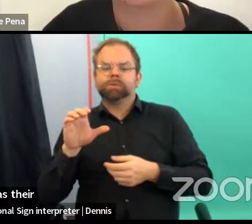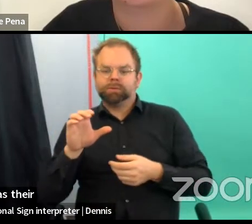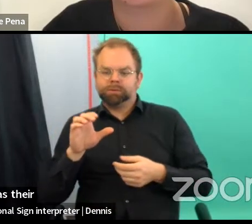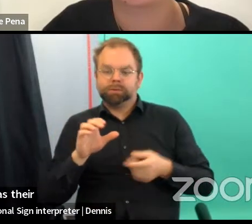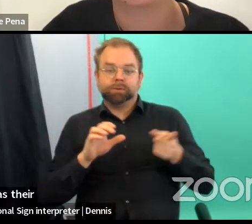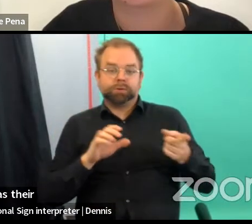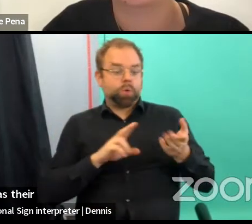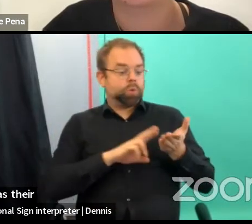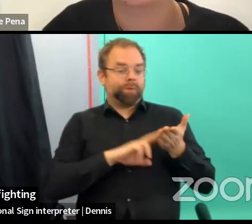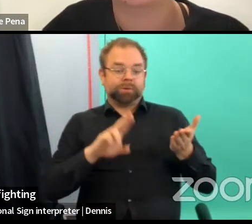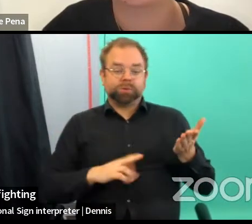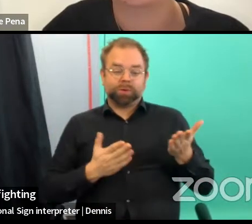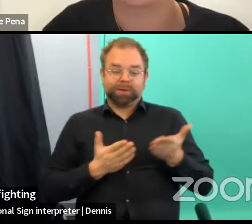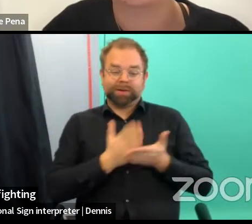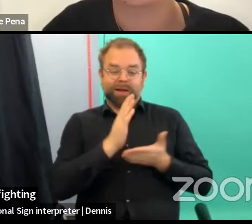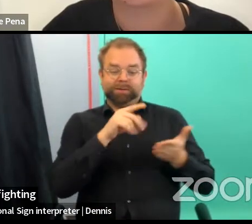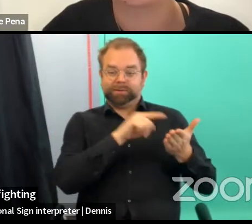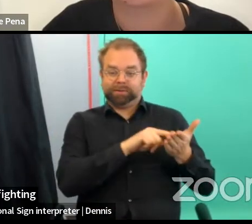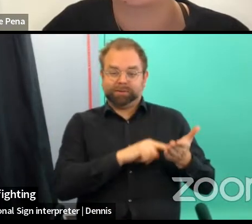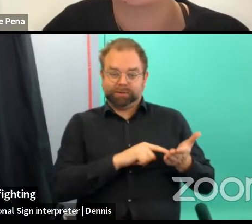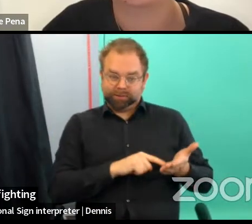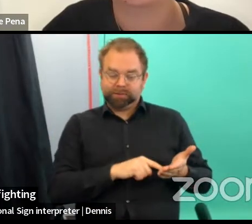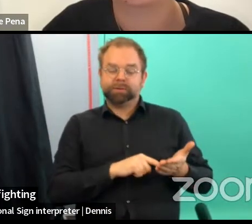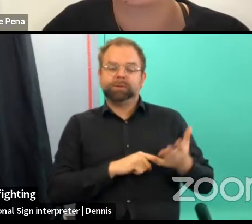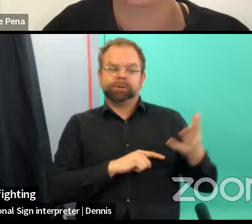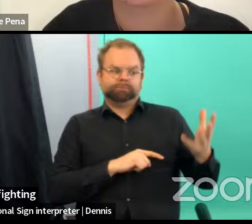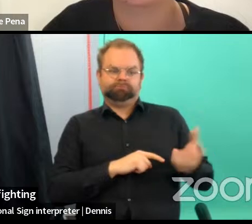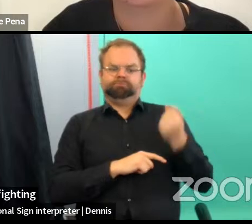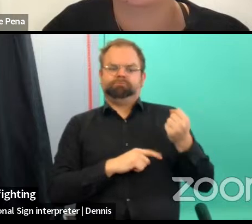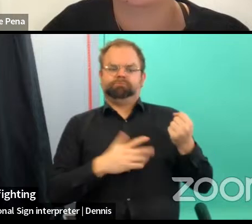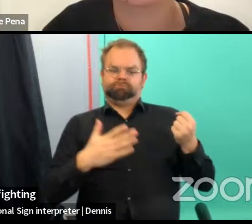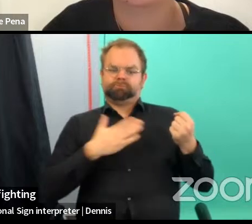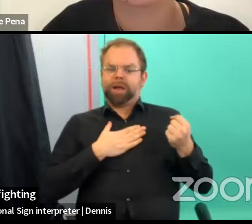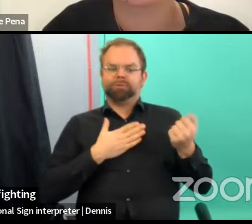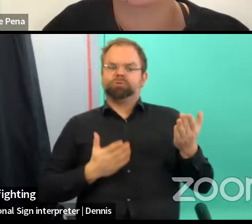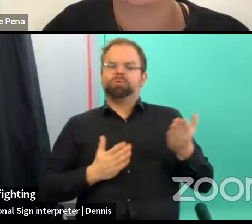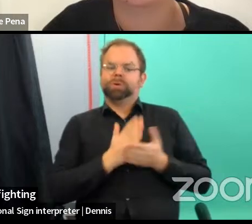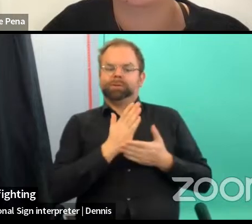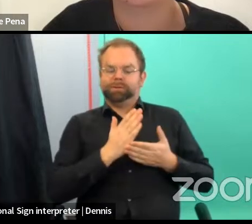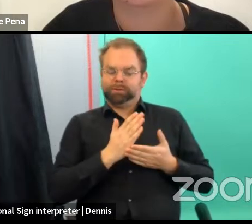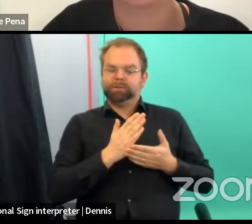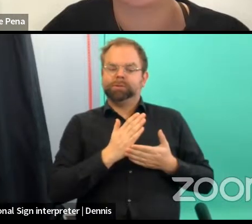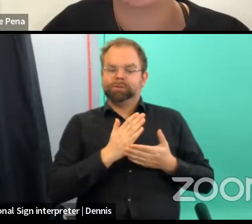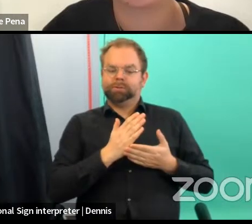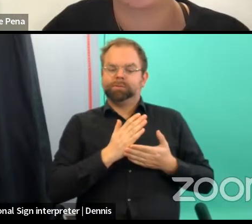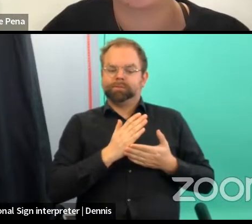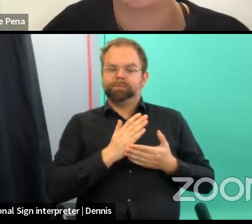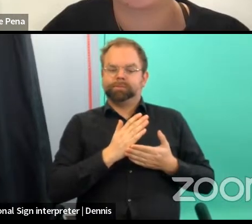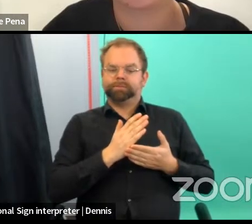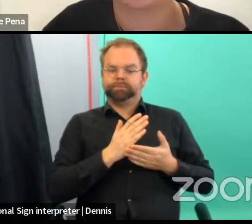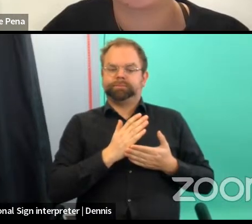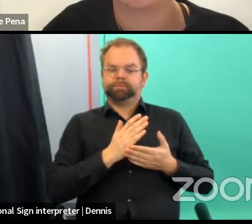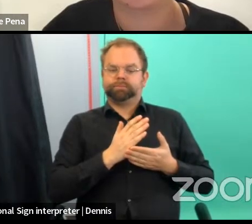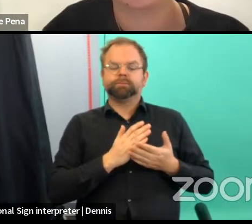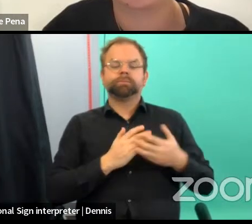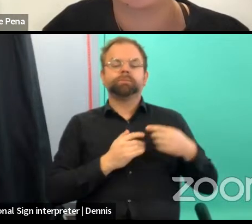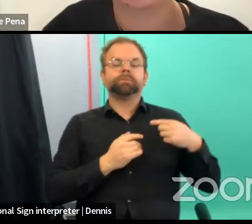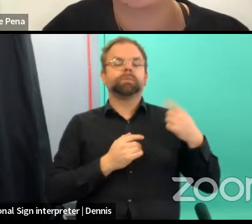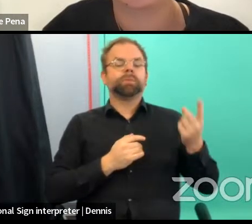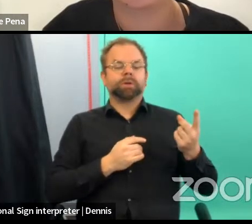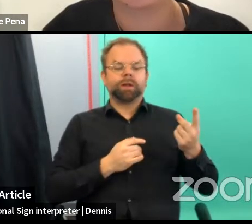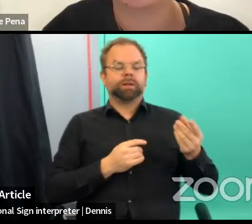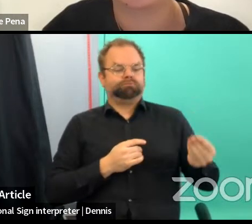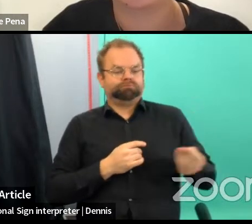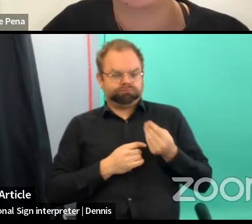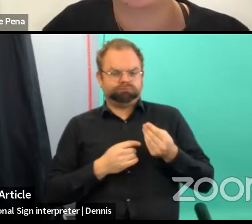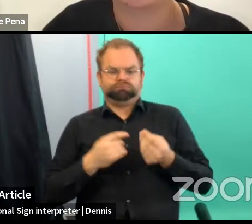tratando de que se implemente el artículo 24 sobre educación. Durante nuestros exámenes a los países en el